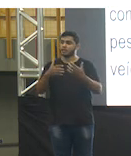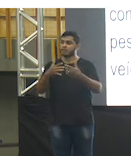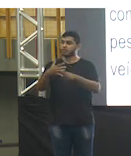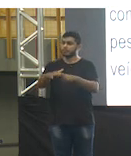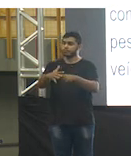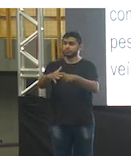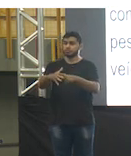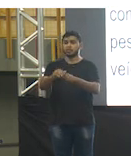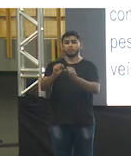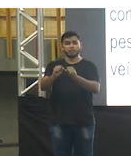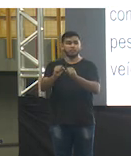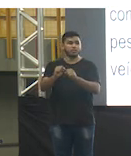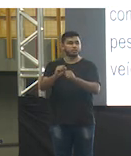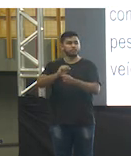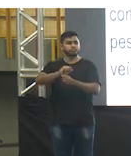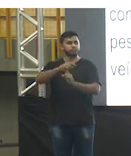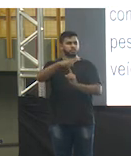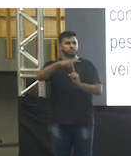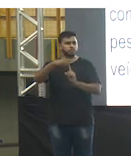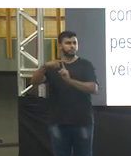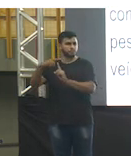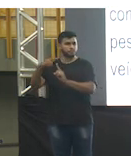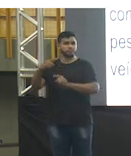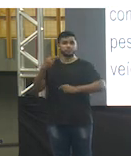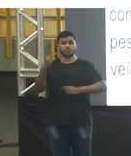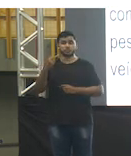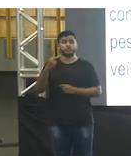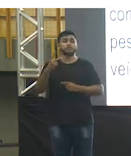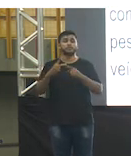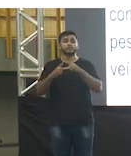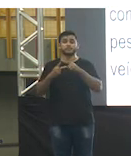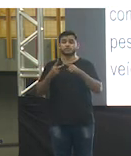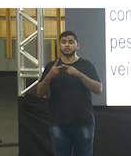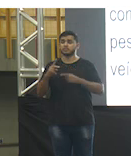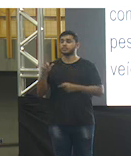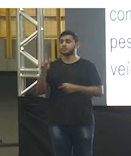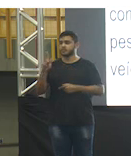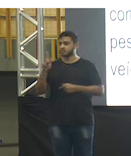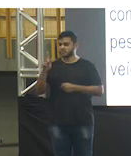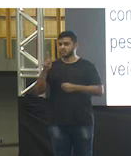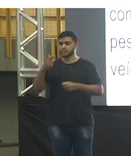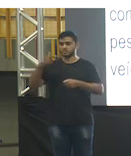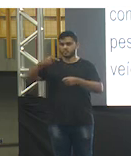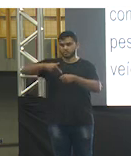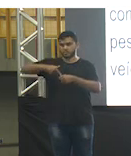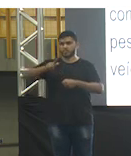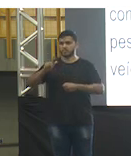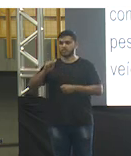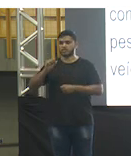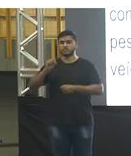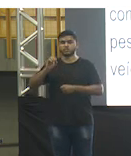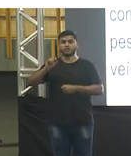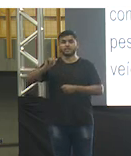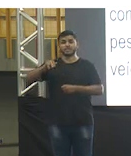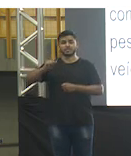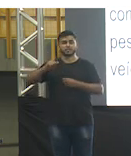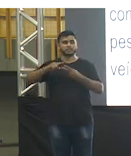de funcionar com mais de um tipo de combustível. Geralmente, quais são os combustíveis do carro flex? Geralmente, gasolina